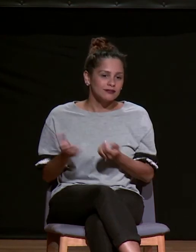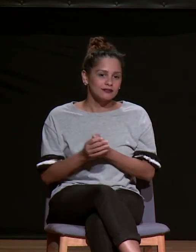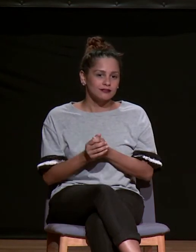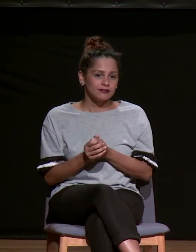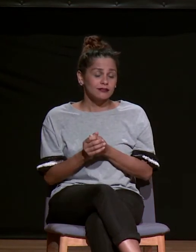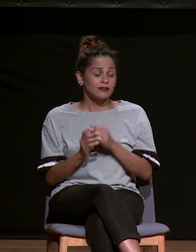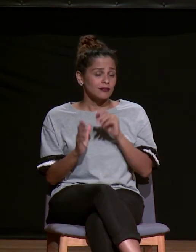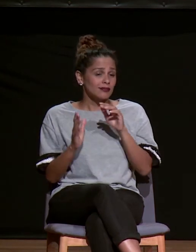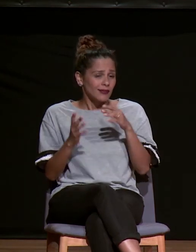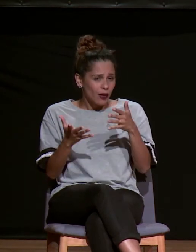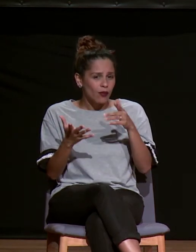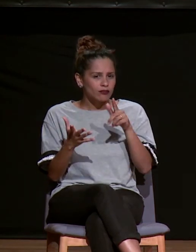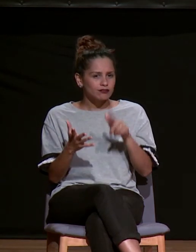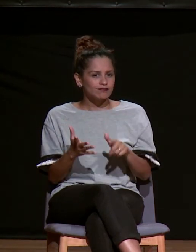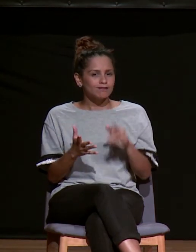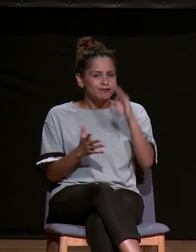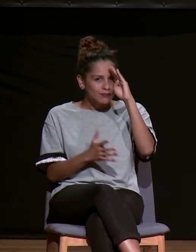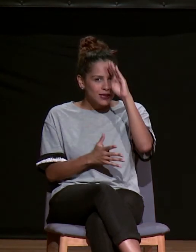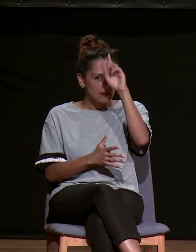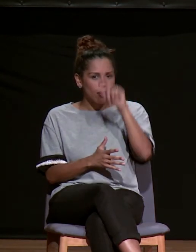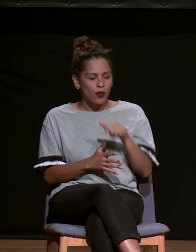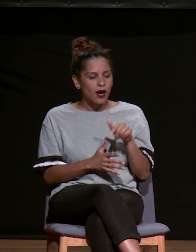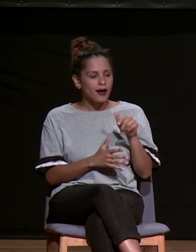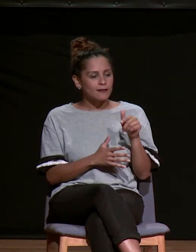os alunos, né?